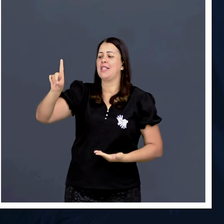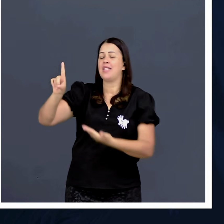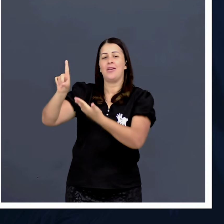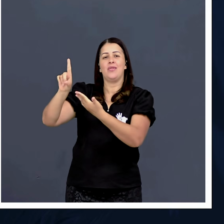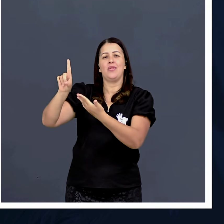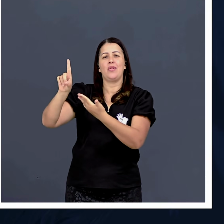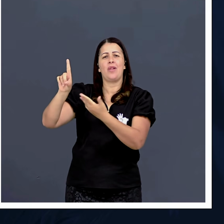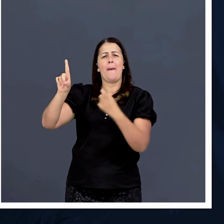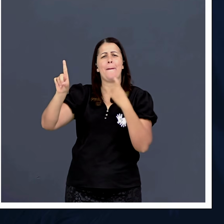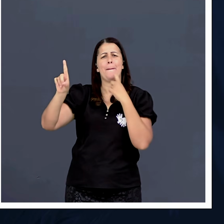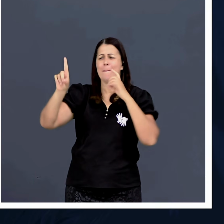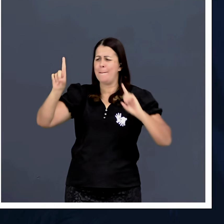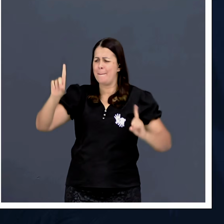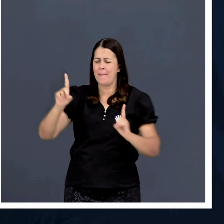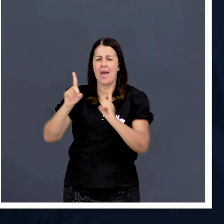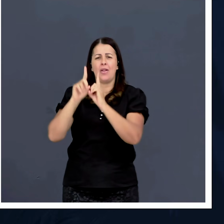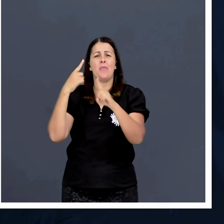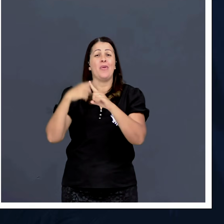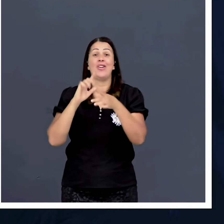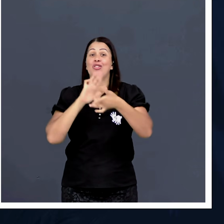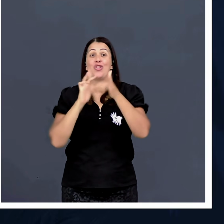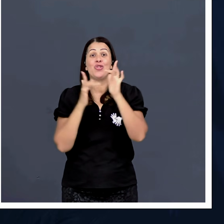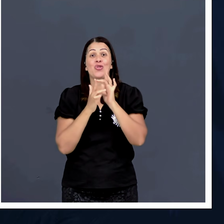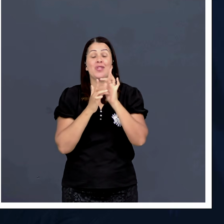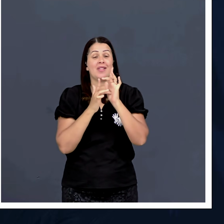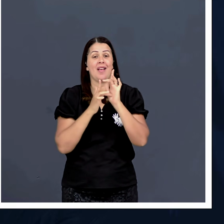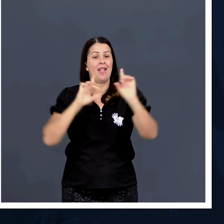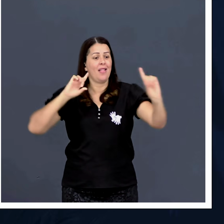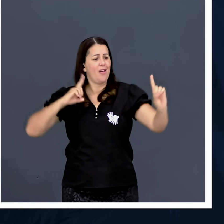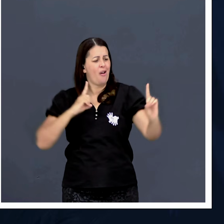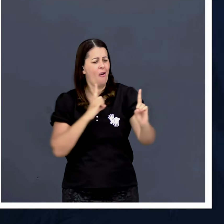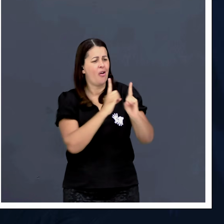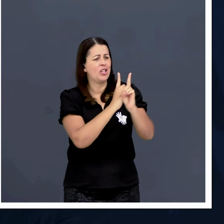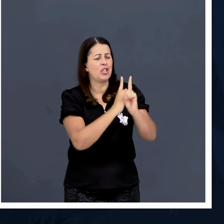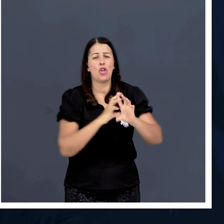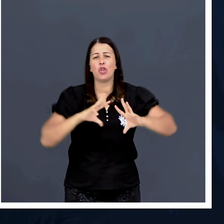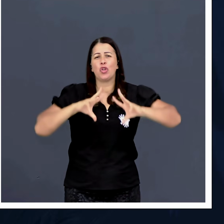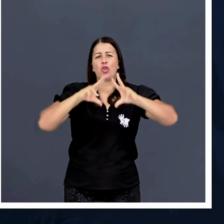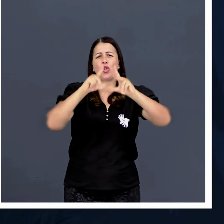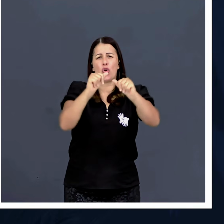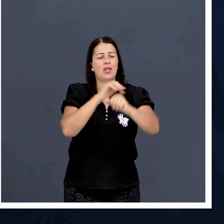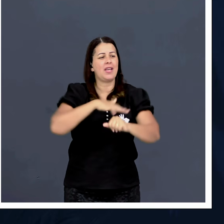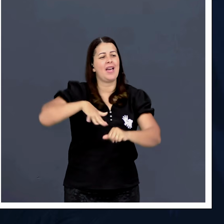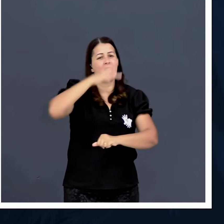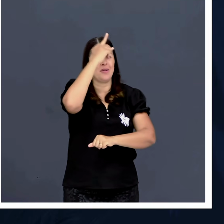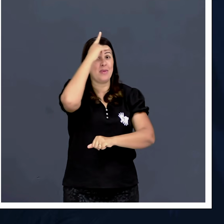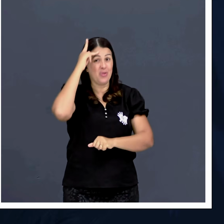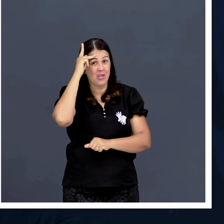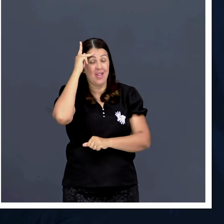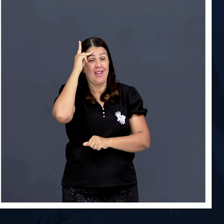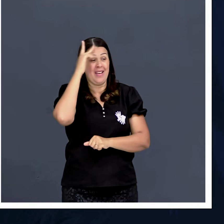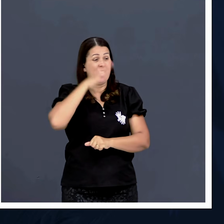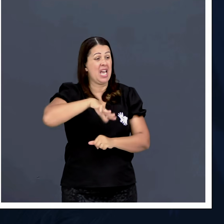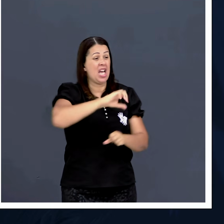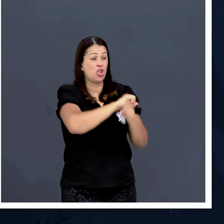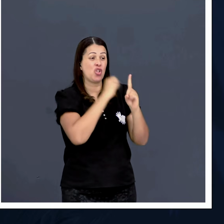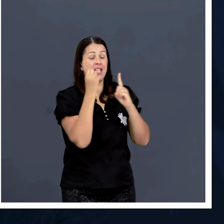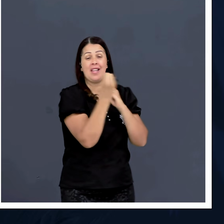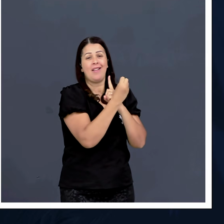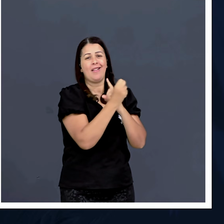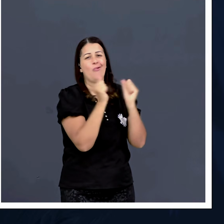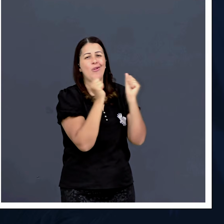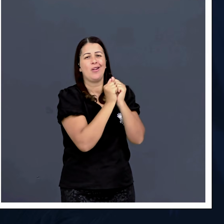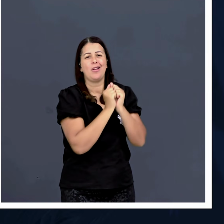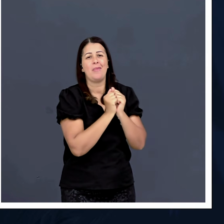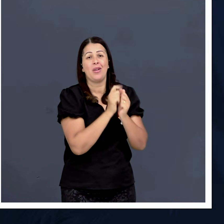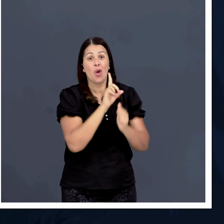de perto, porque Jesus se aproxima dos rejeitados. Jesus andava com aqueles que eram rejeitados por toda a